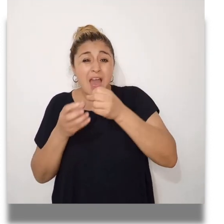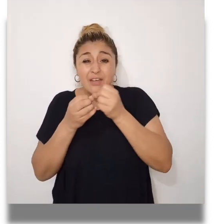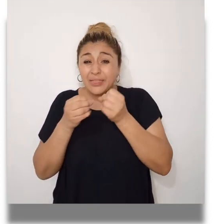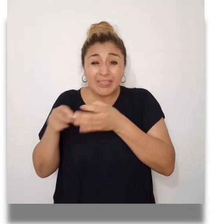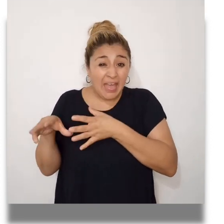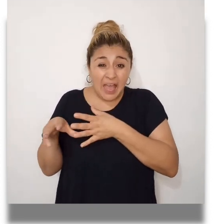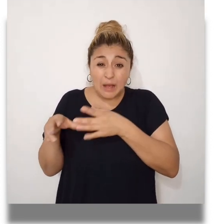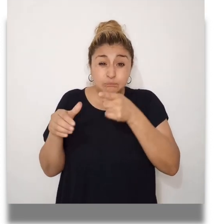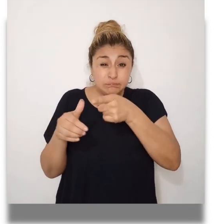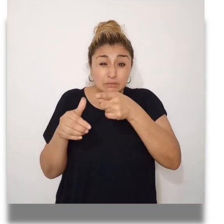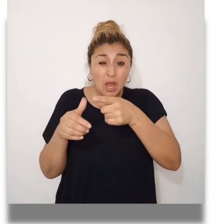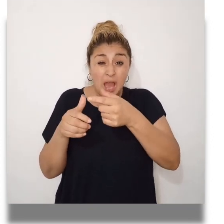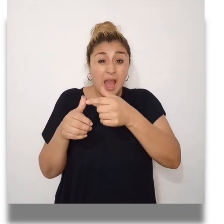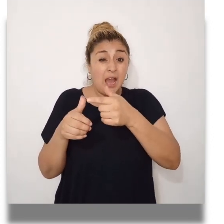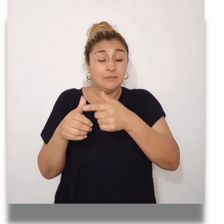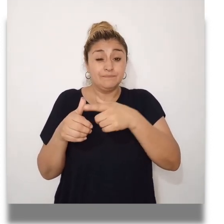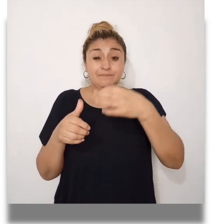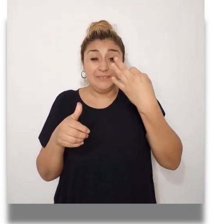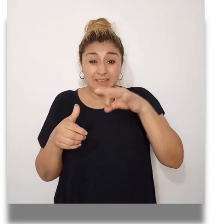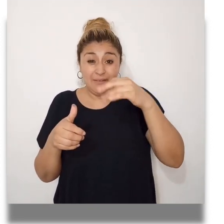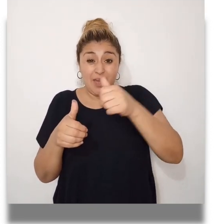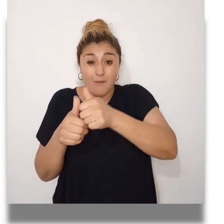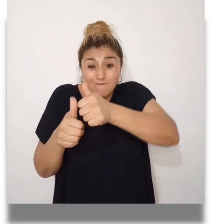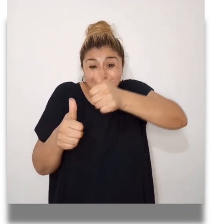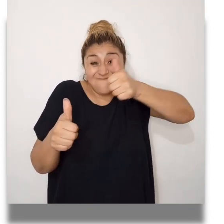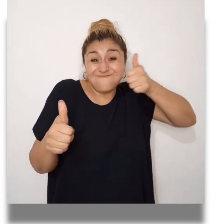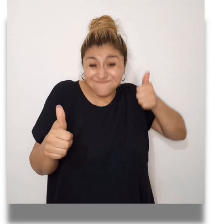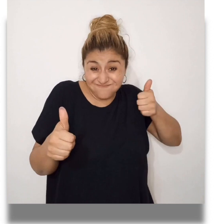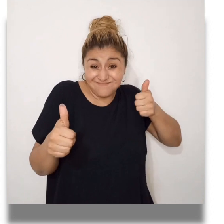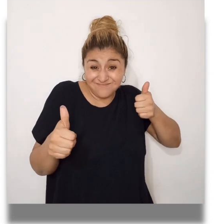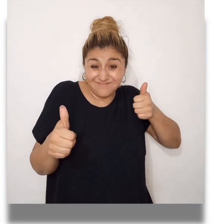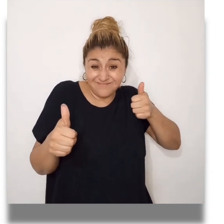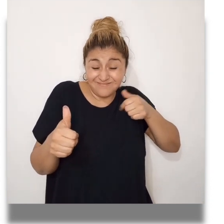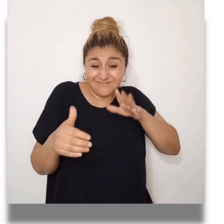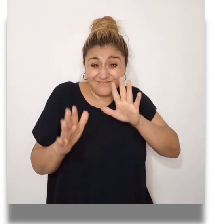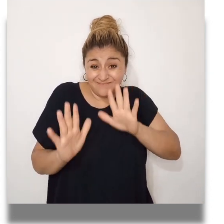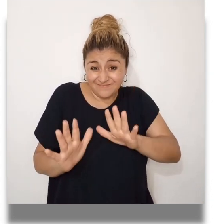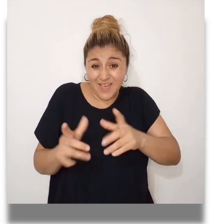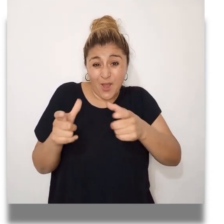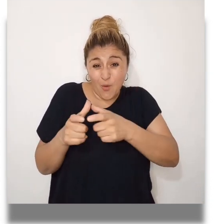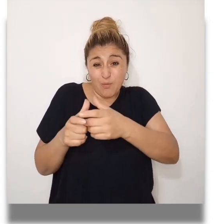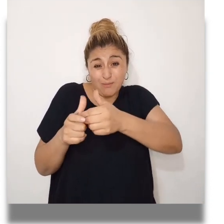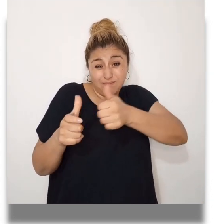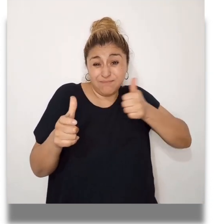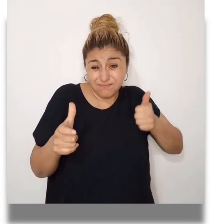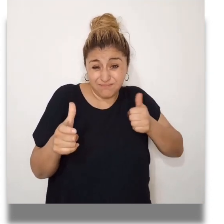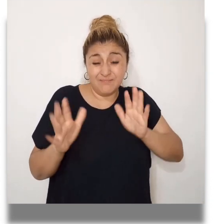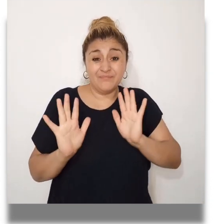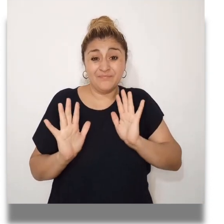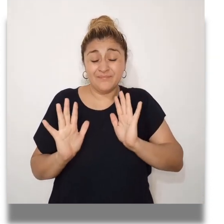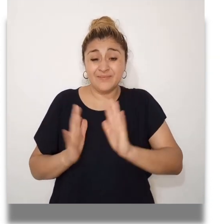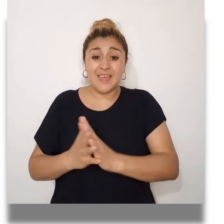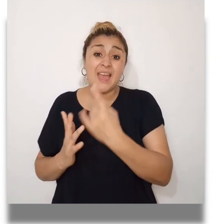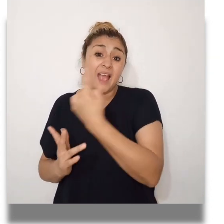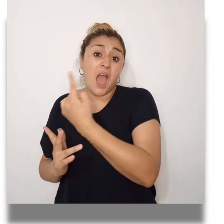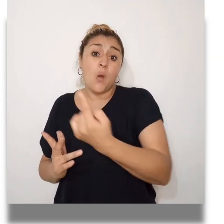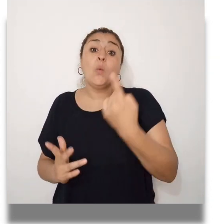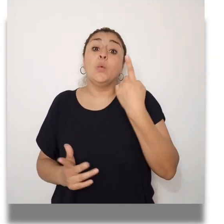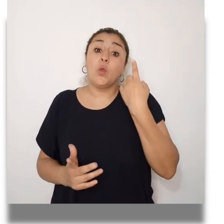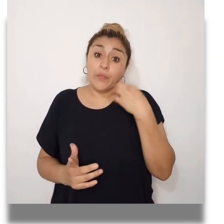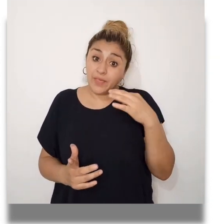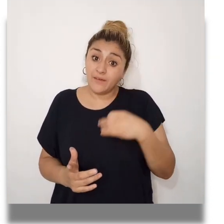société appartient. Entonces, cada uno tiene que saber a qué sociedad